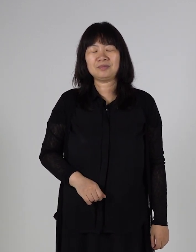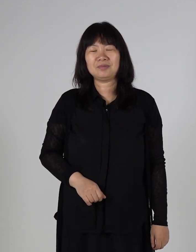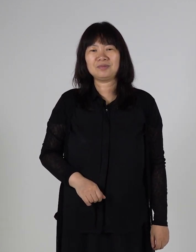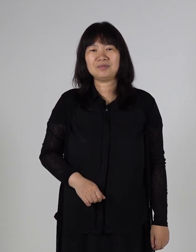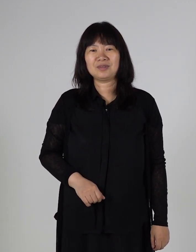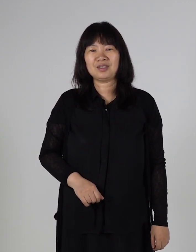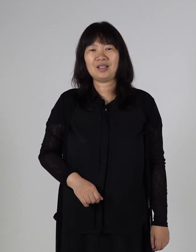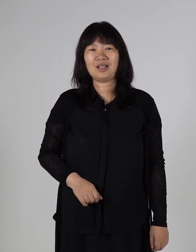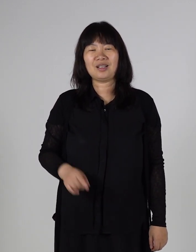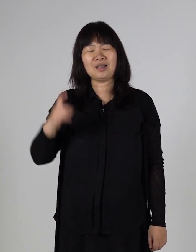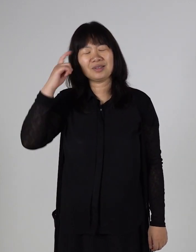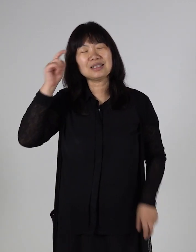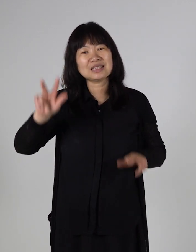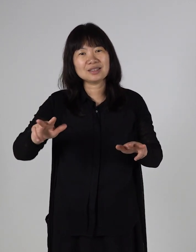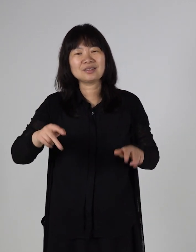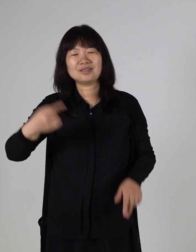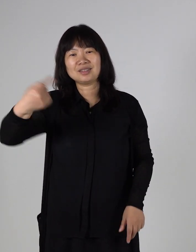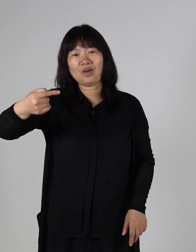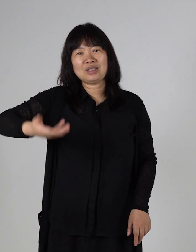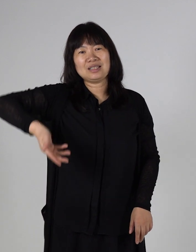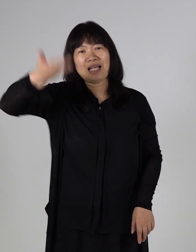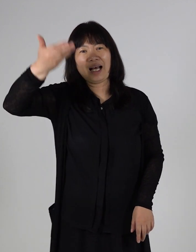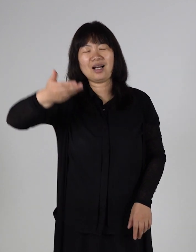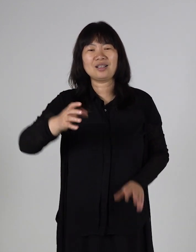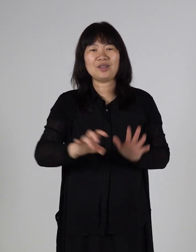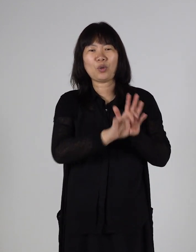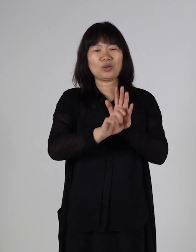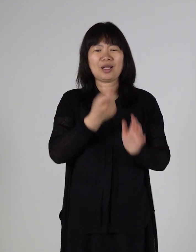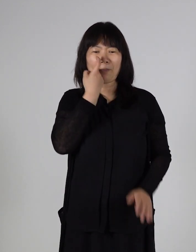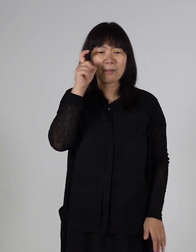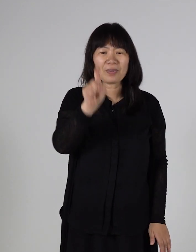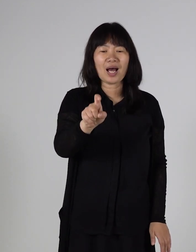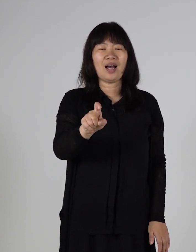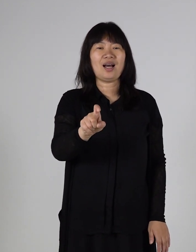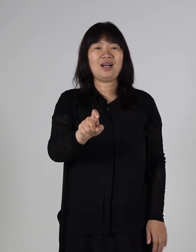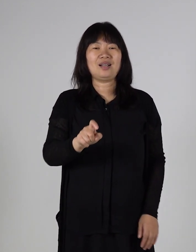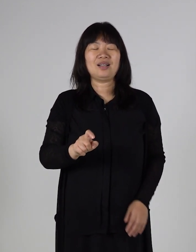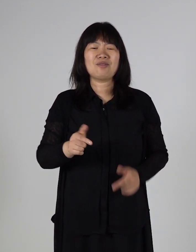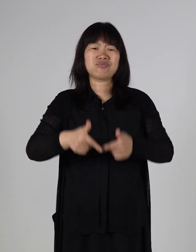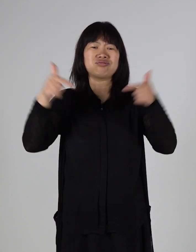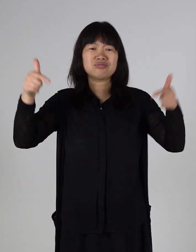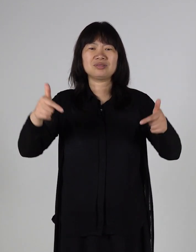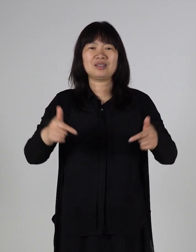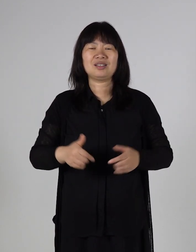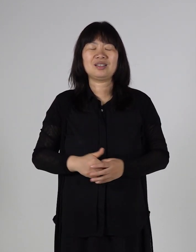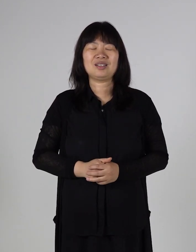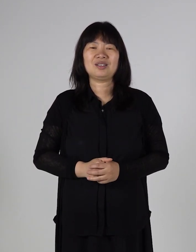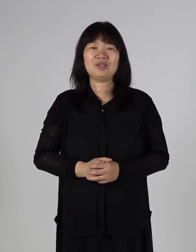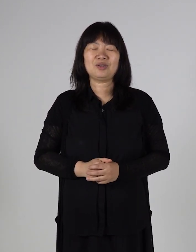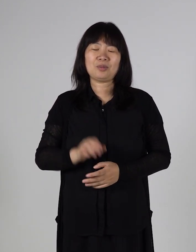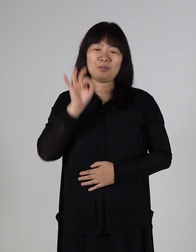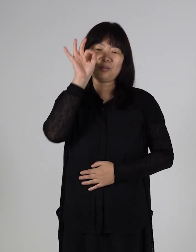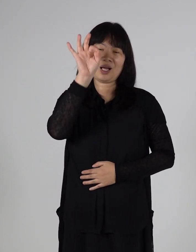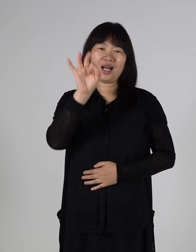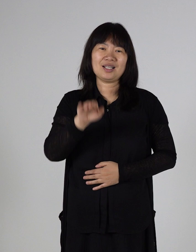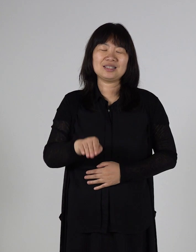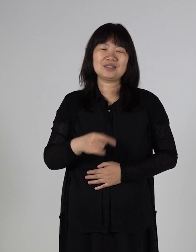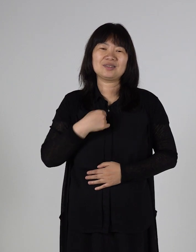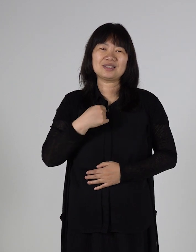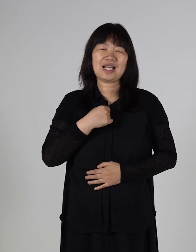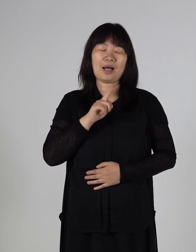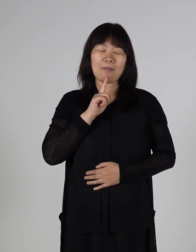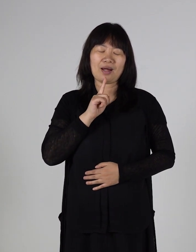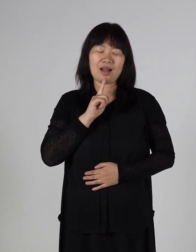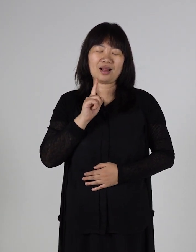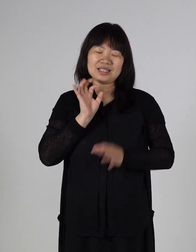그리고 1000명이 넘어가는 이런 상황을 제가 보면서 이 입방정이